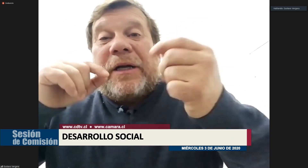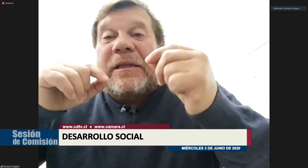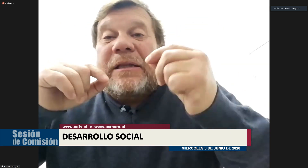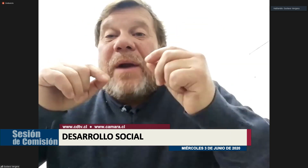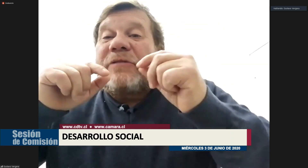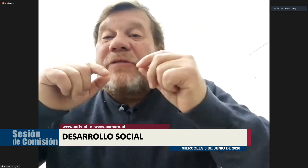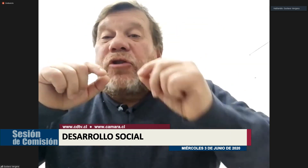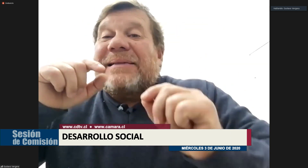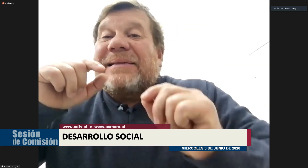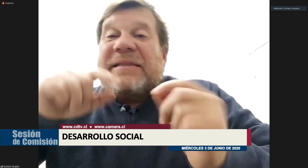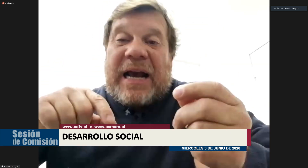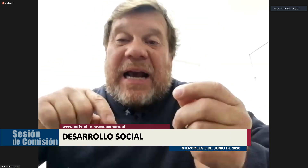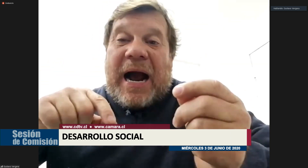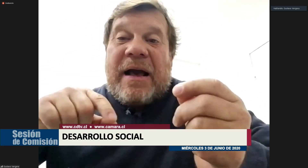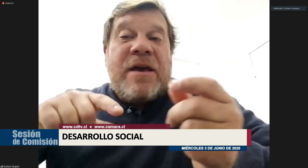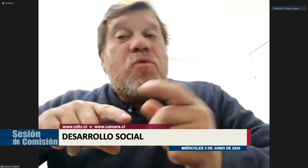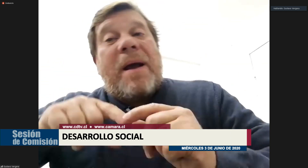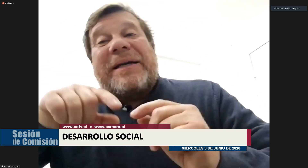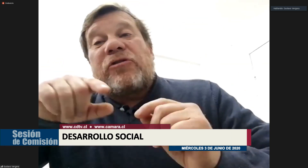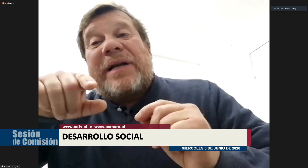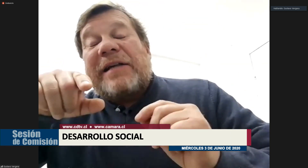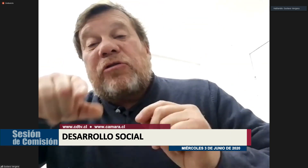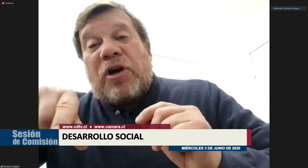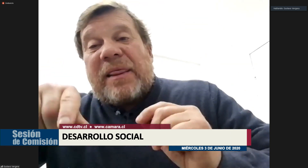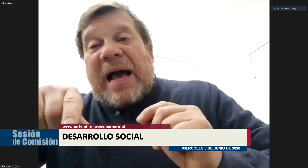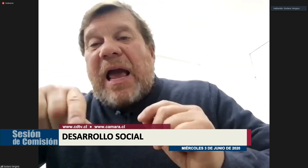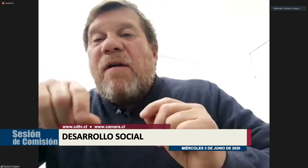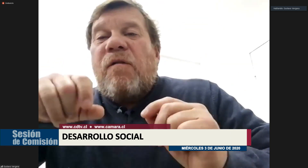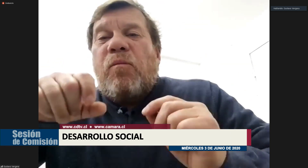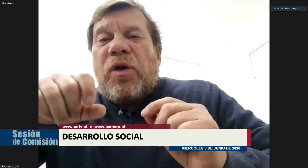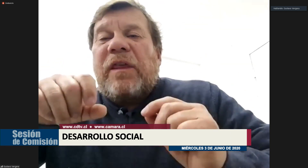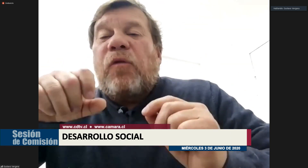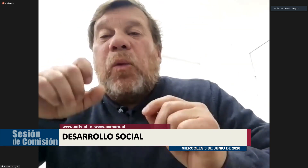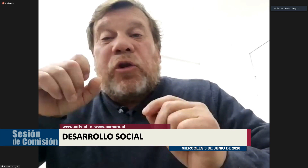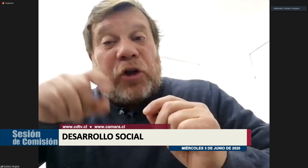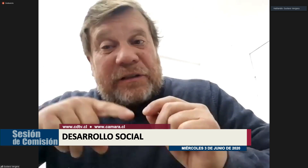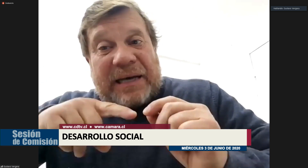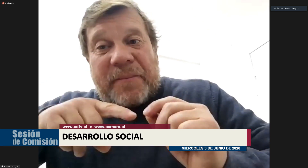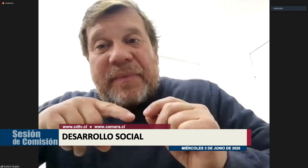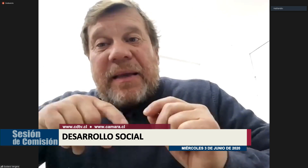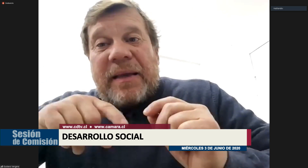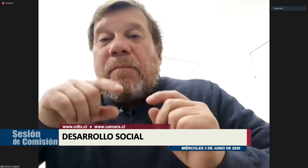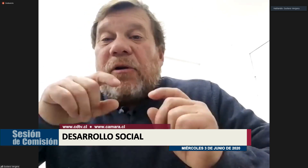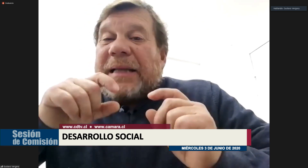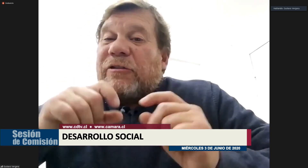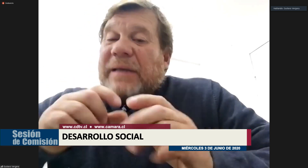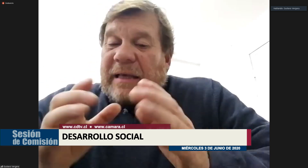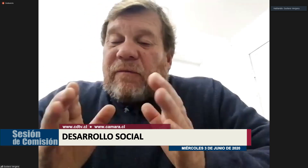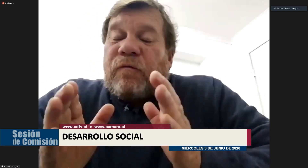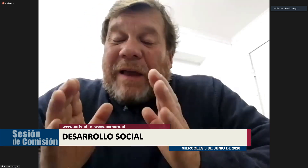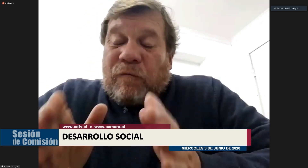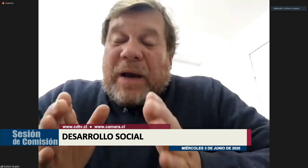una persona ciega y una persona sorda es muy dificultosa. Por lo tanto, está bueno